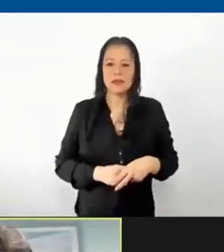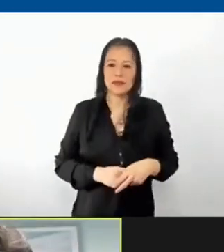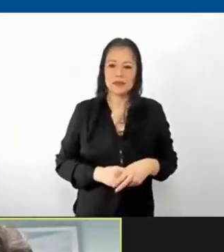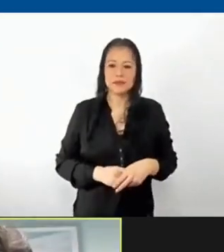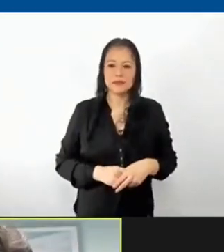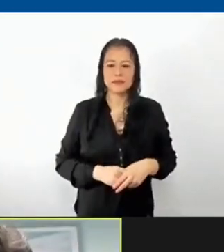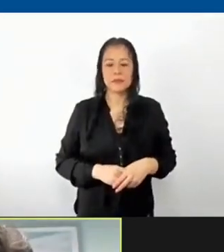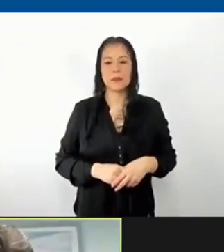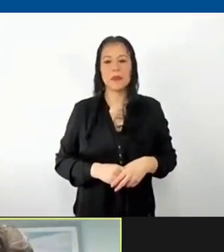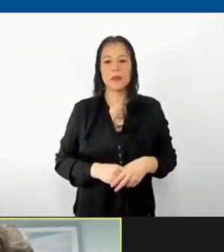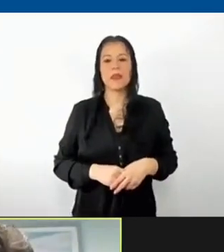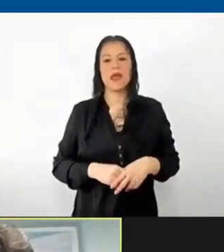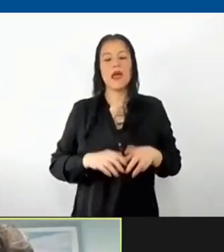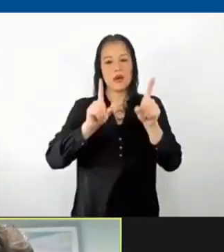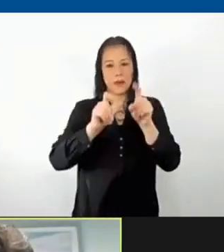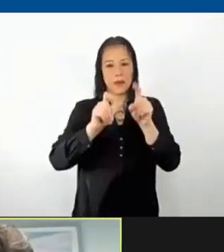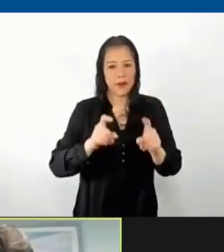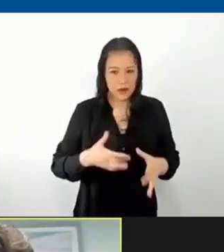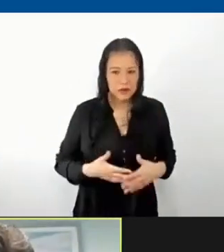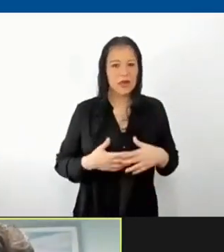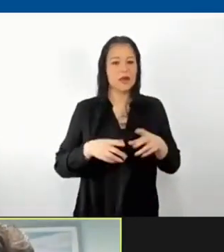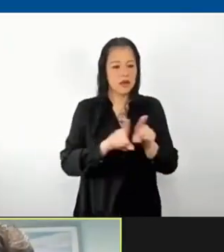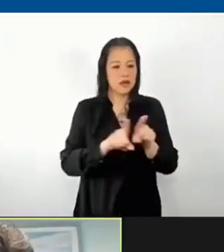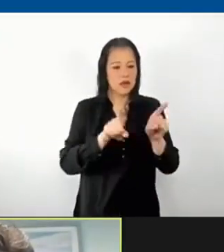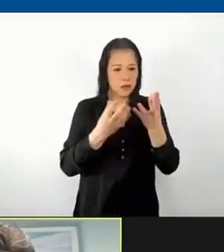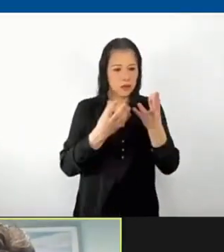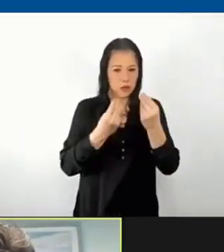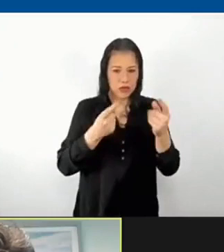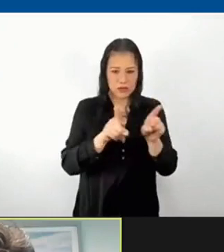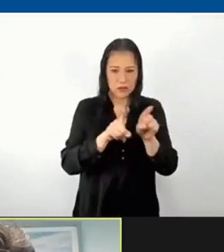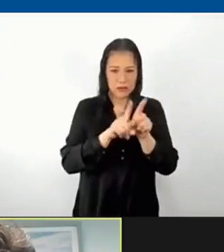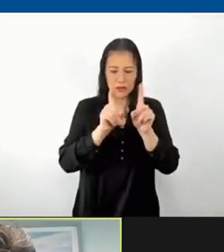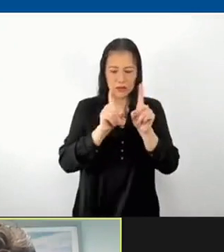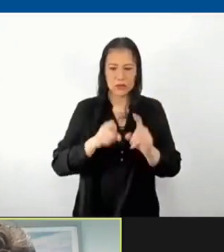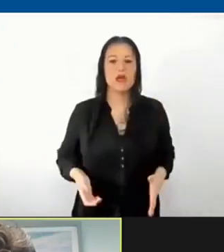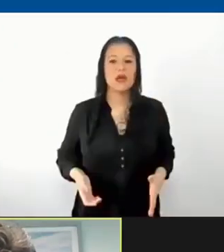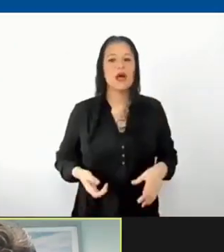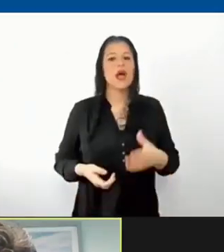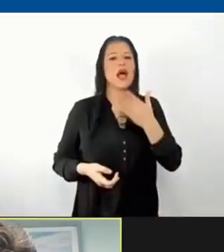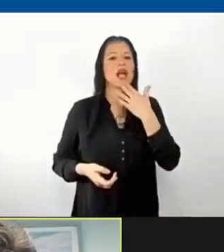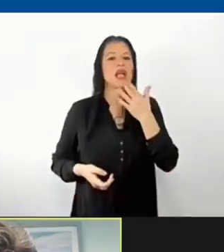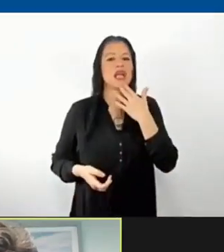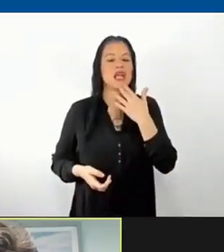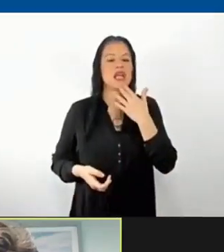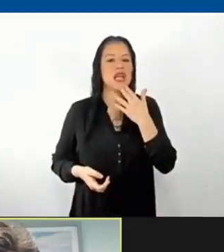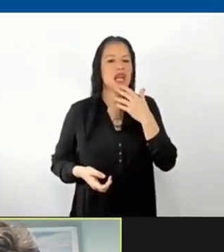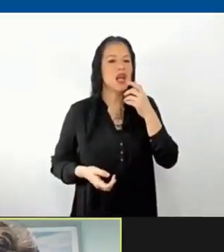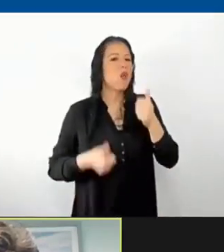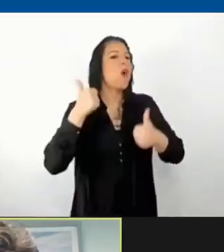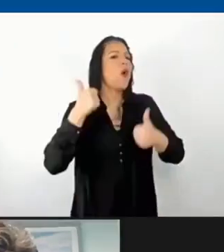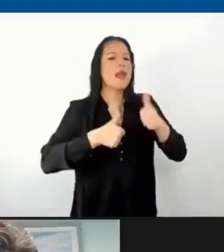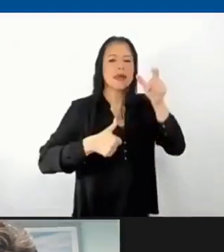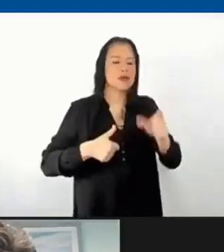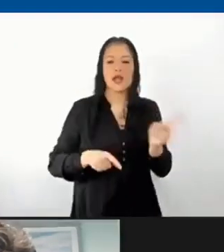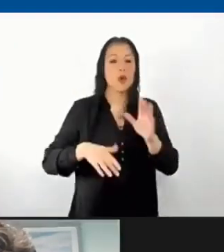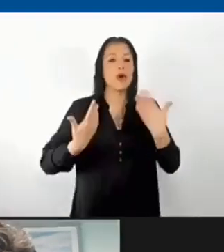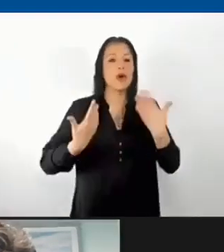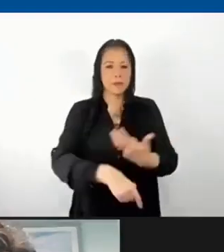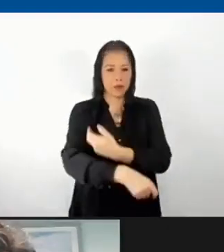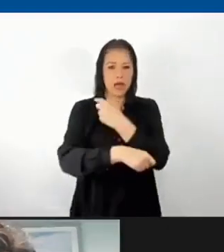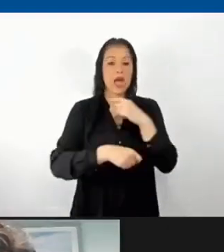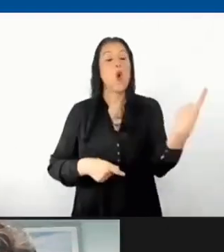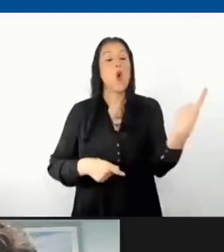Doctor, aquí hay una pregunta que es frecuente y dice, ¿quiénes no deben de aplicarse la vacuna? Las únicas